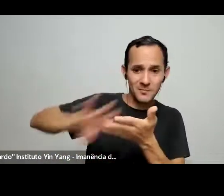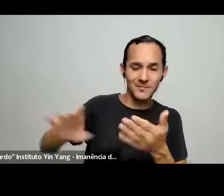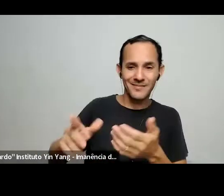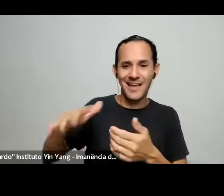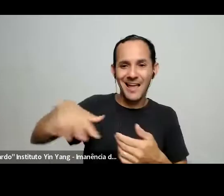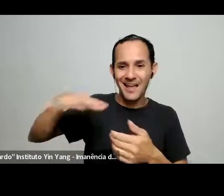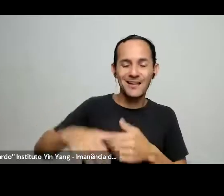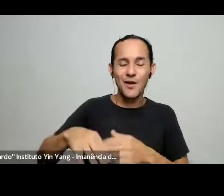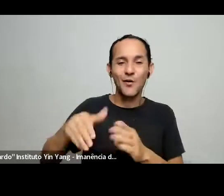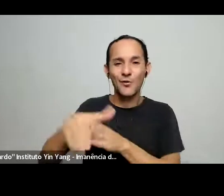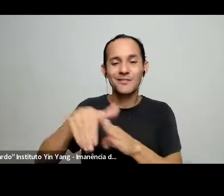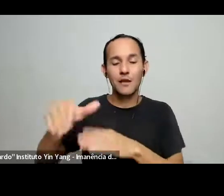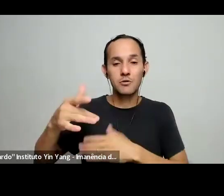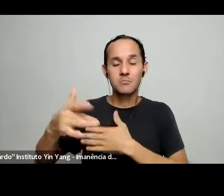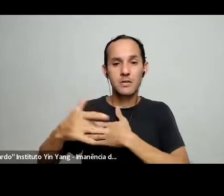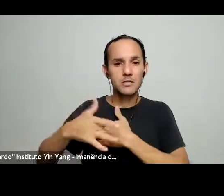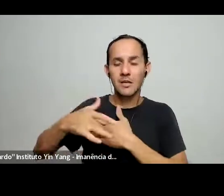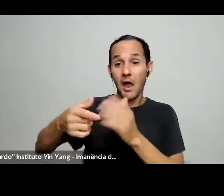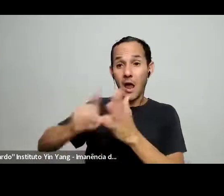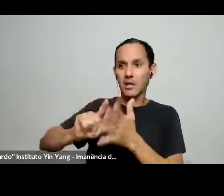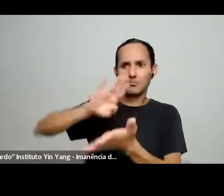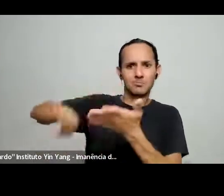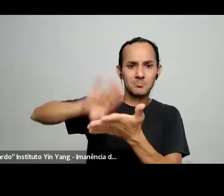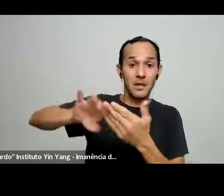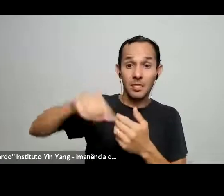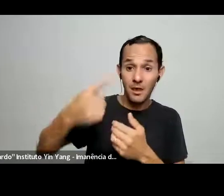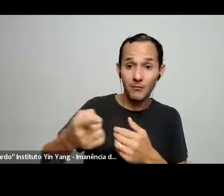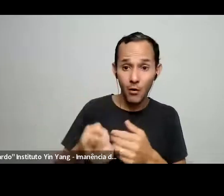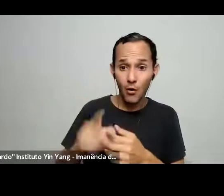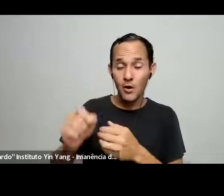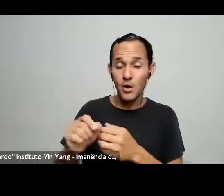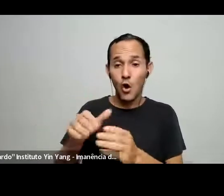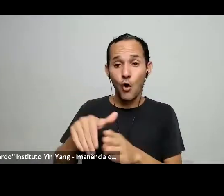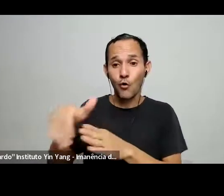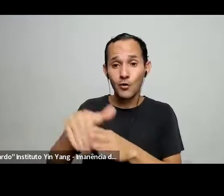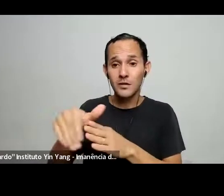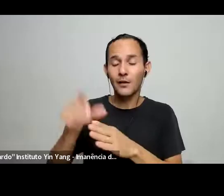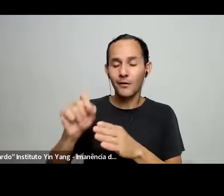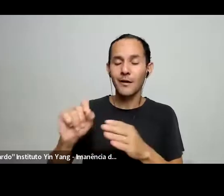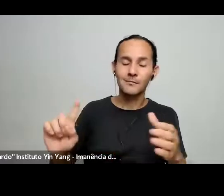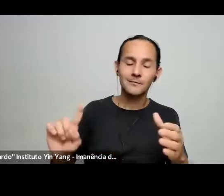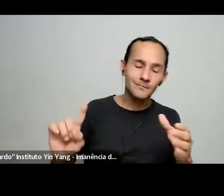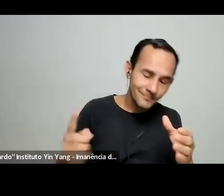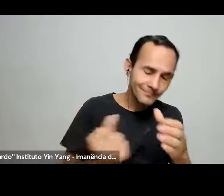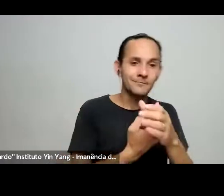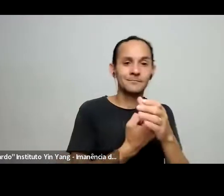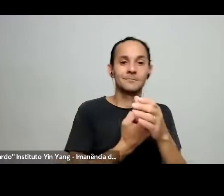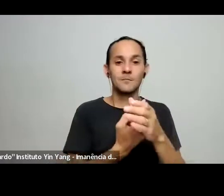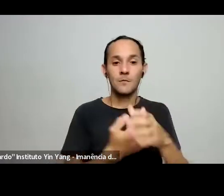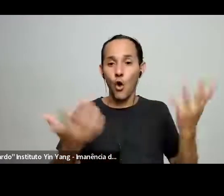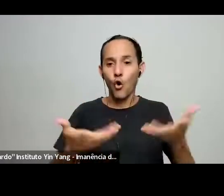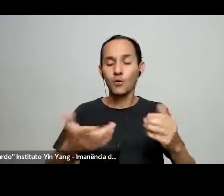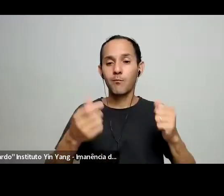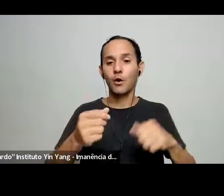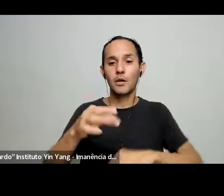pelo Conselho Federal de Medicina, até que acabou o Conselho Federal de Medicina trazendo para si, e hoje só pode praticar